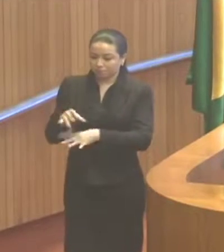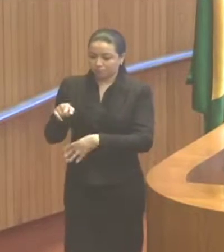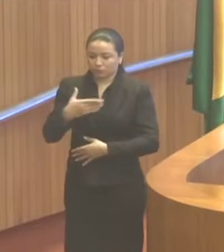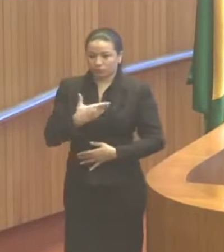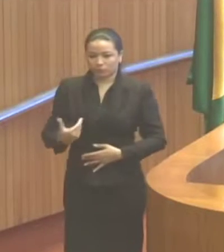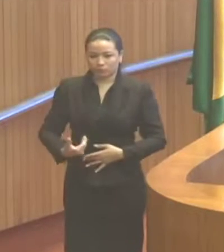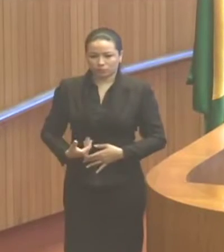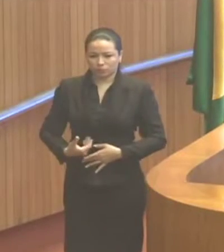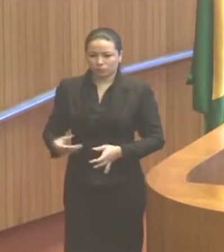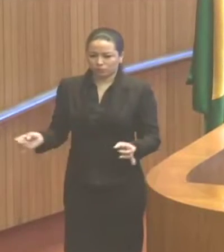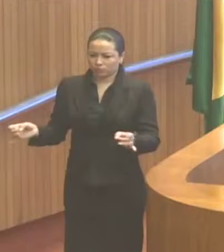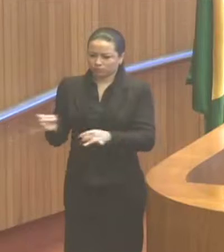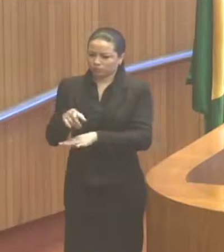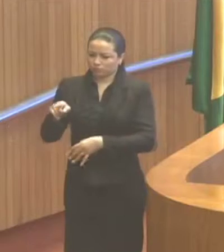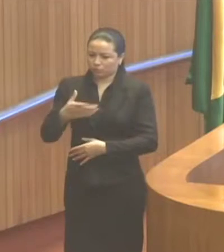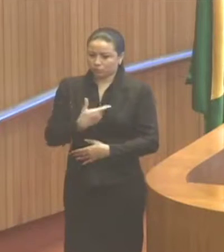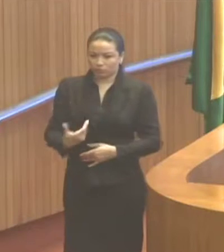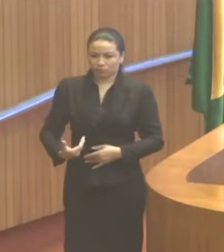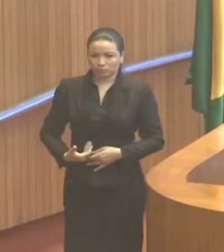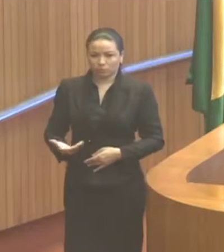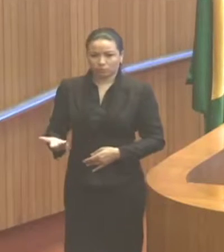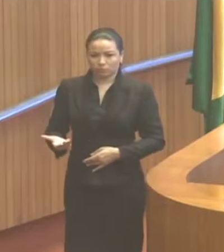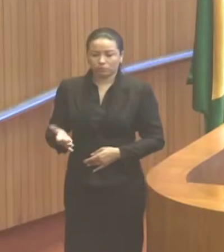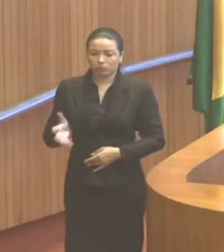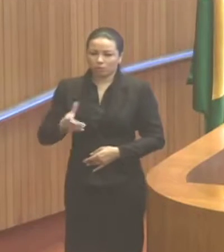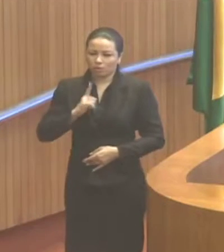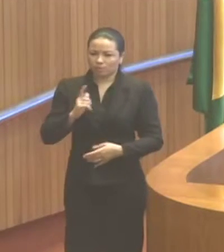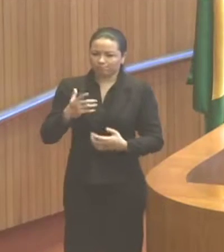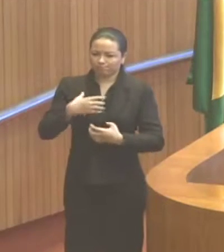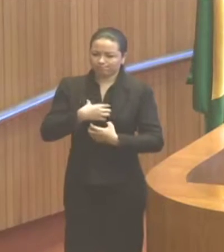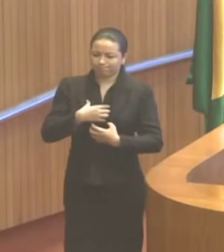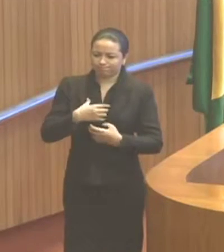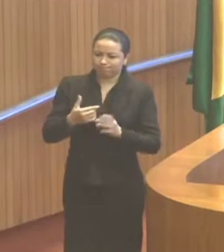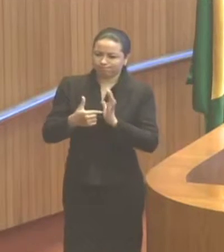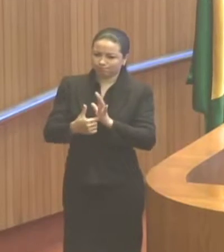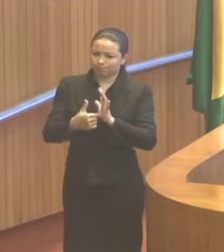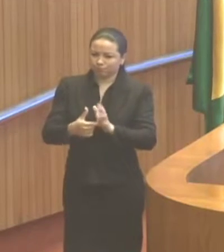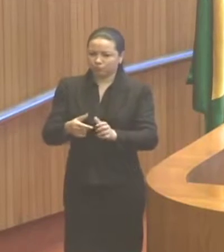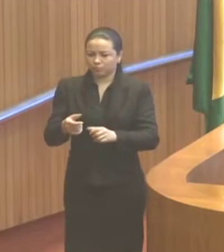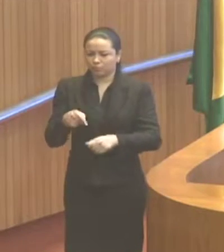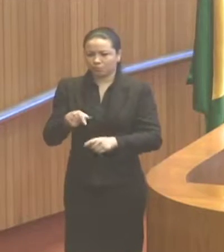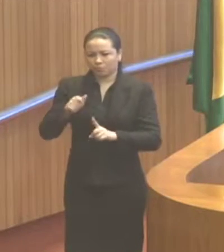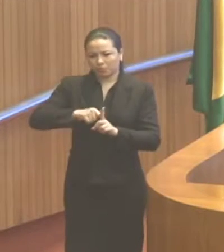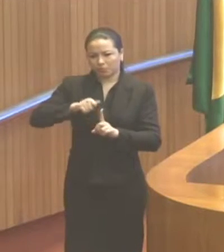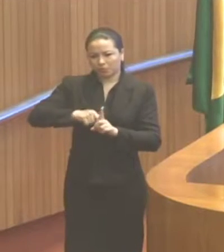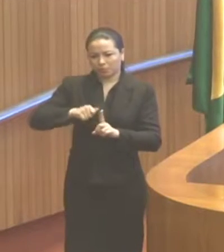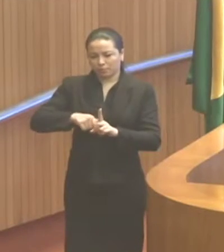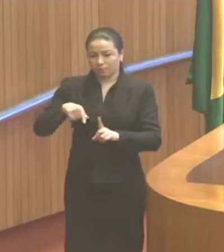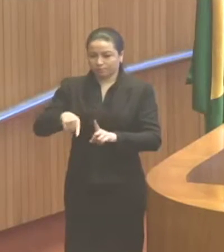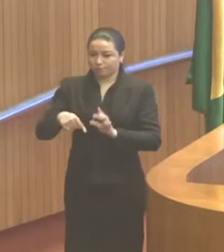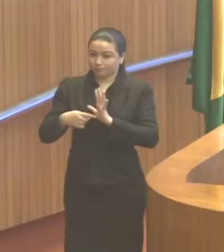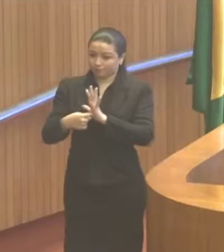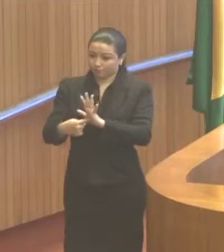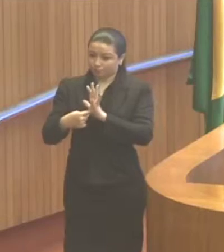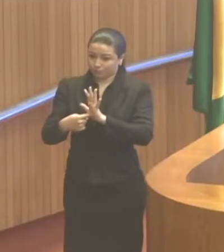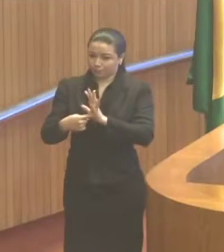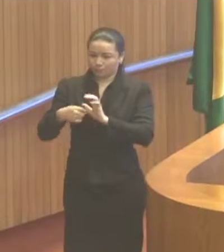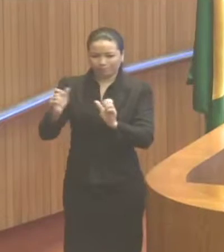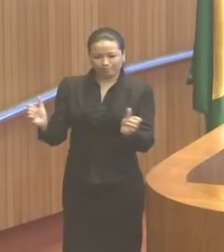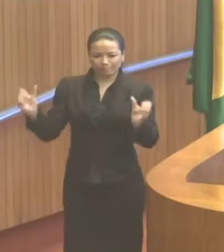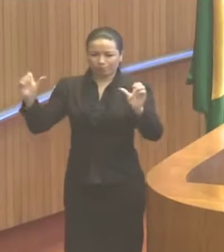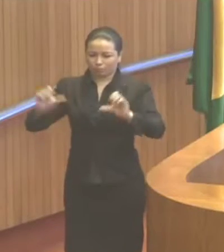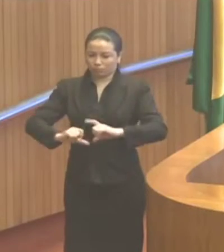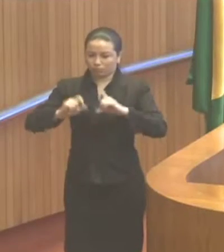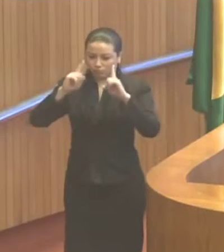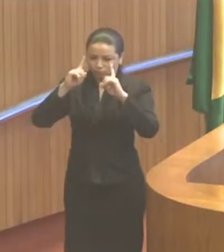agora no fechamento de um governo, que foi, infelizmente, marcado ao longo dos últimos meses por esses indicadores gritantes